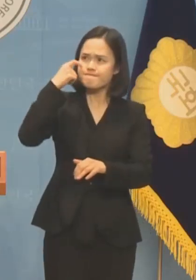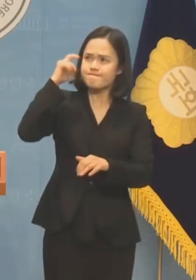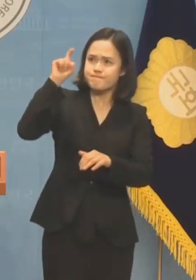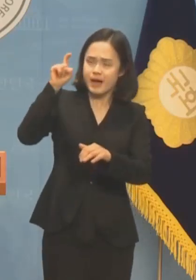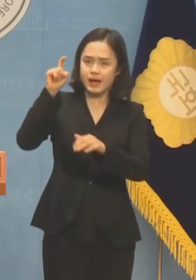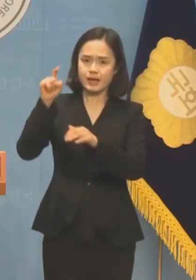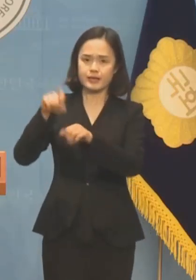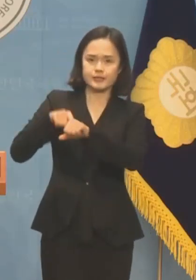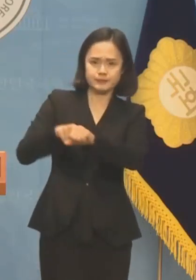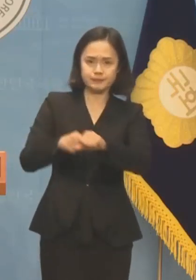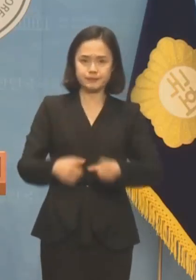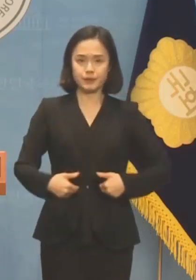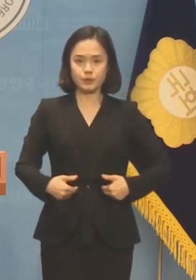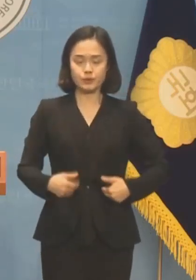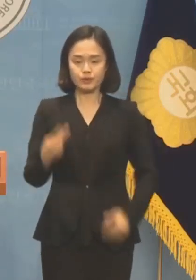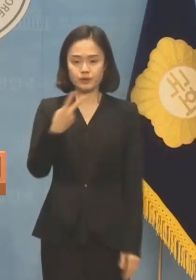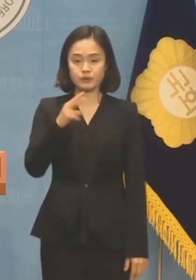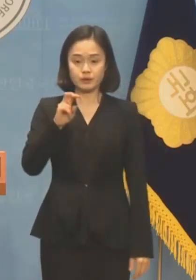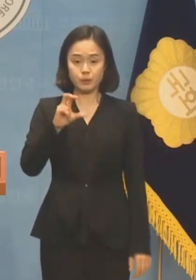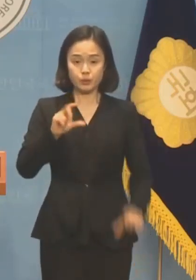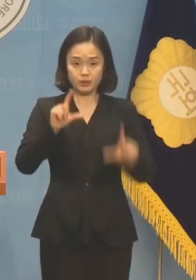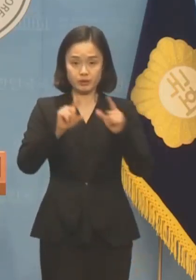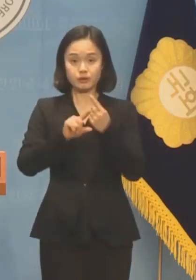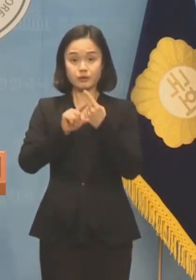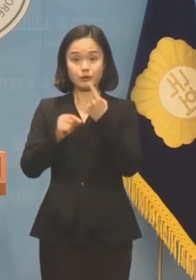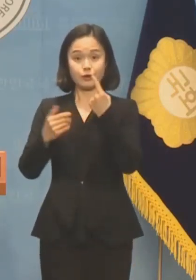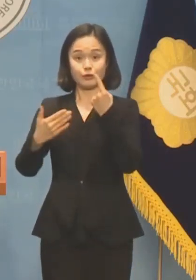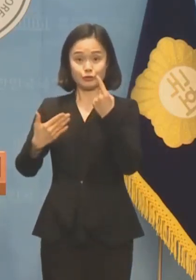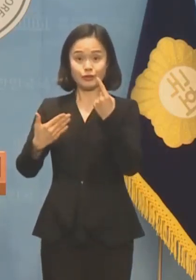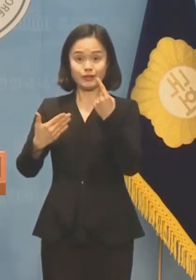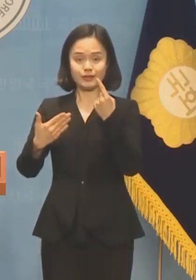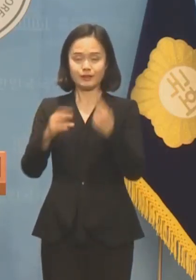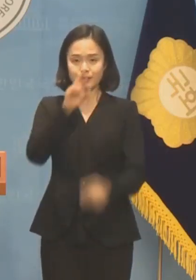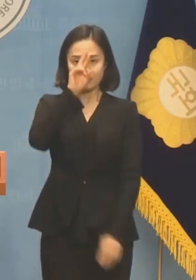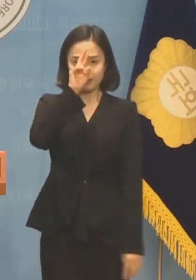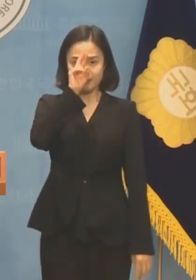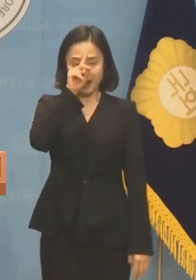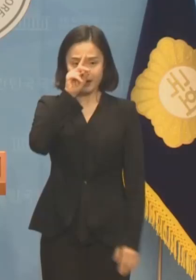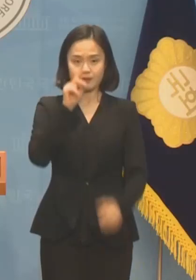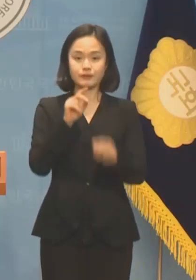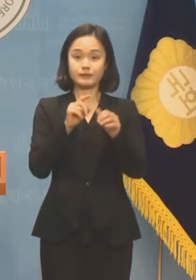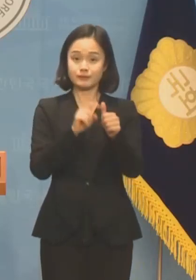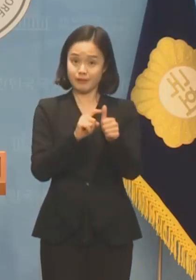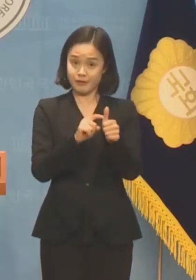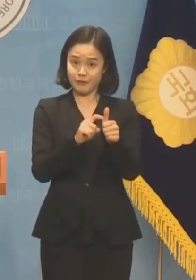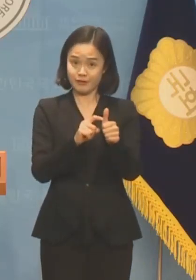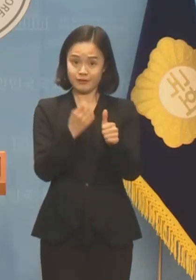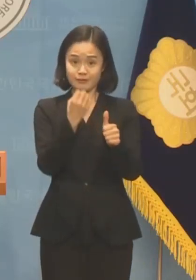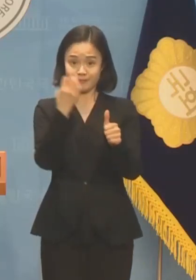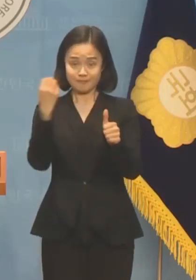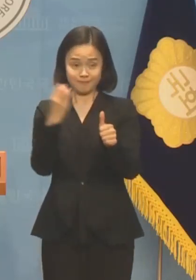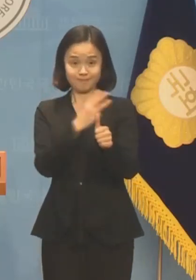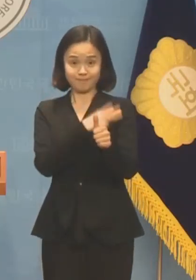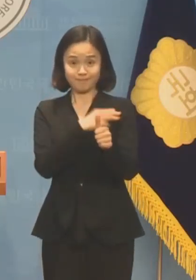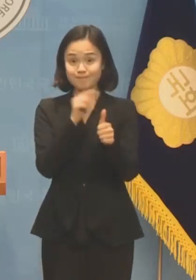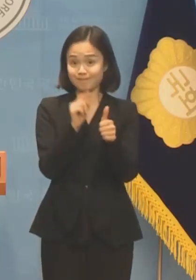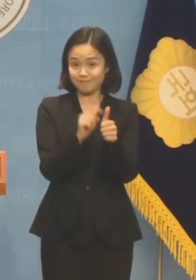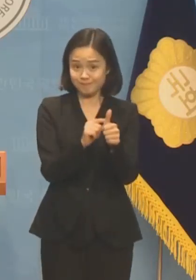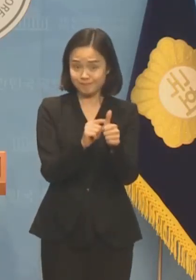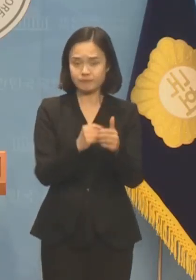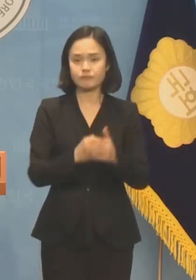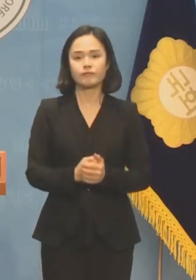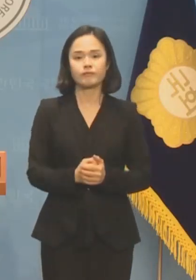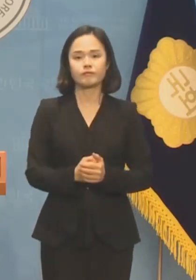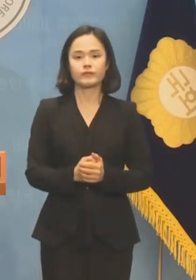중앙지역군사법원은 2025년 1월 9일 박종훈 대령에 대해 항명 및 상감 명예훼손 혐의에